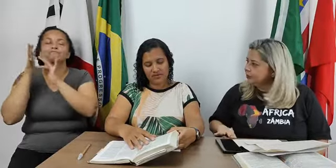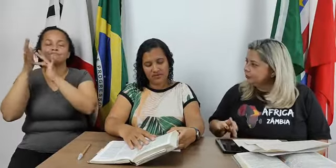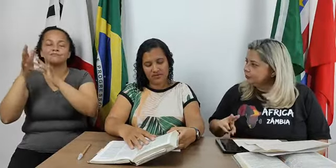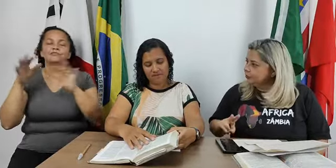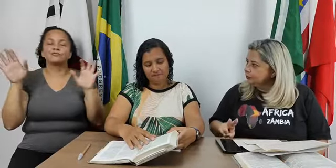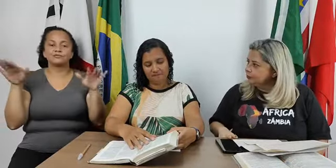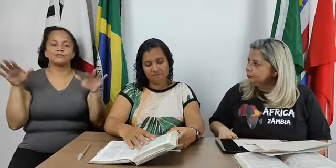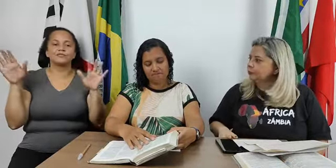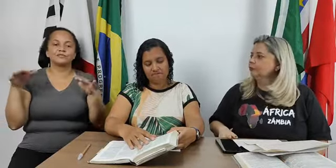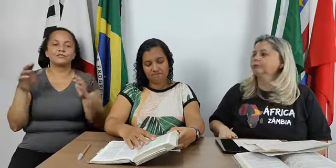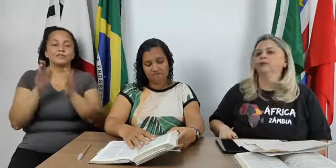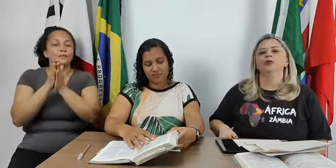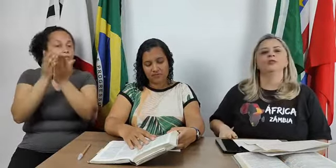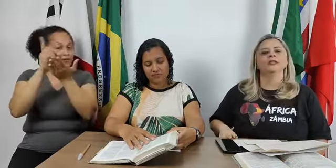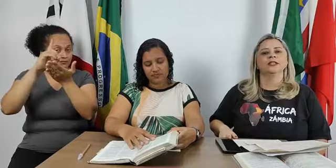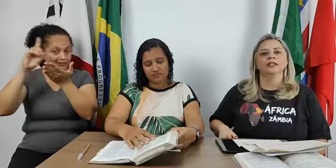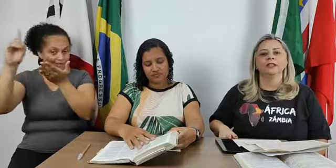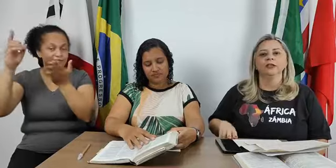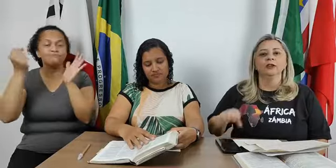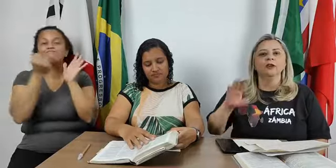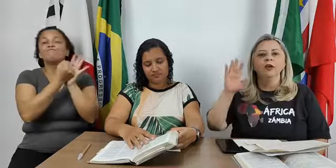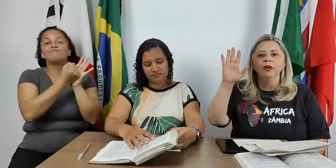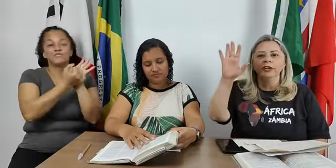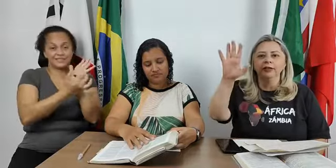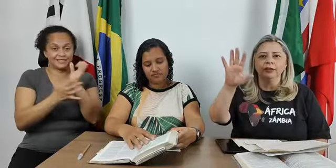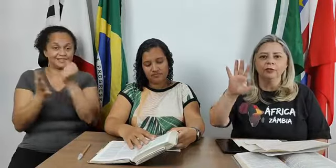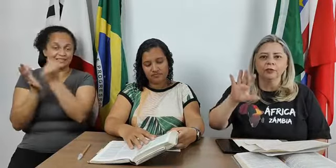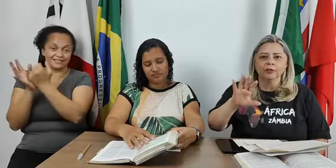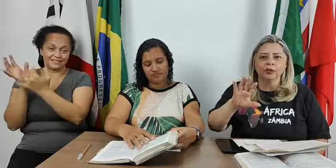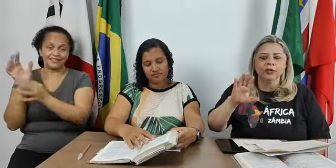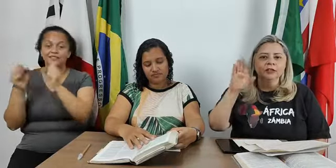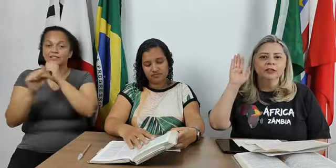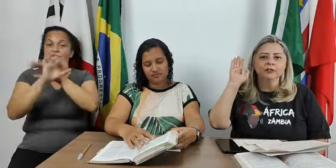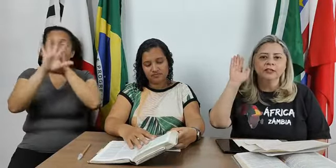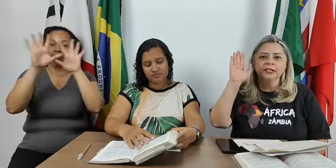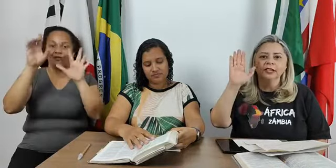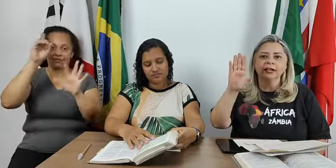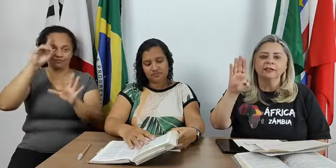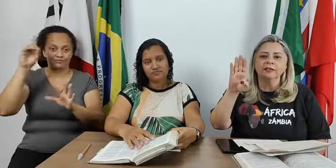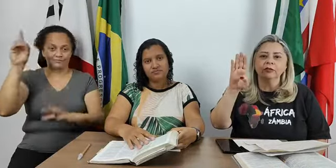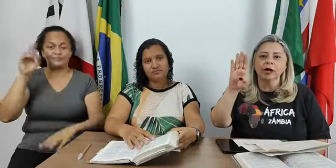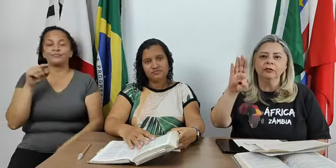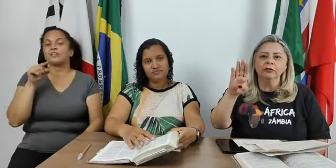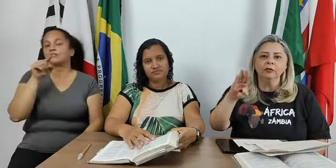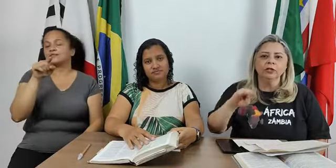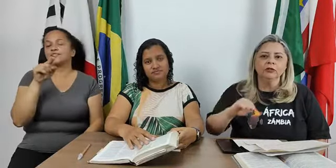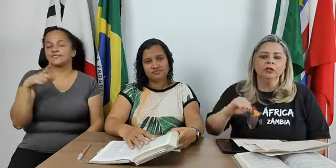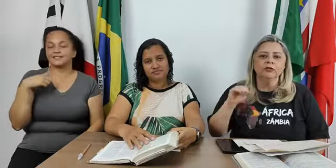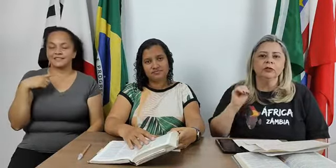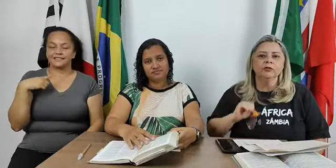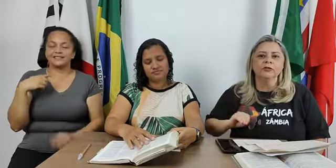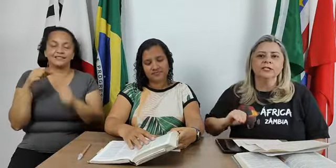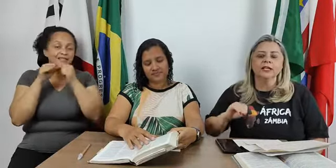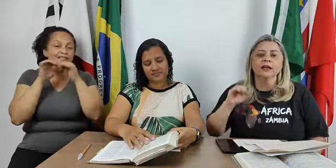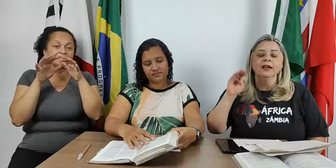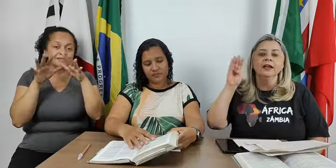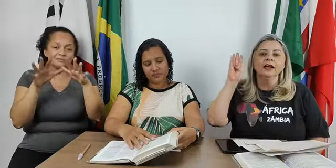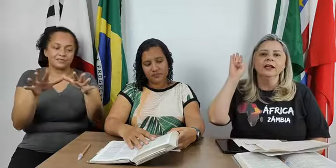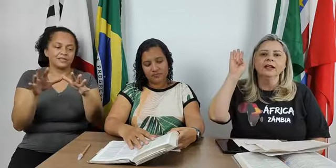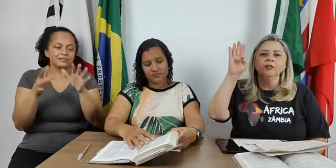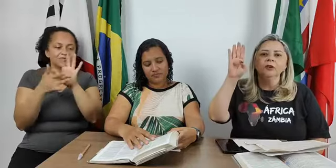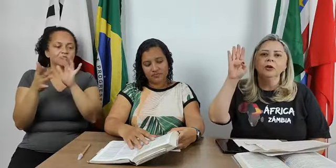palavra e o sangue. Glória a Deus. Então você tem essas 4 coberturas quando